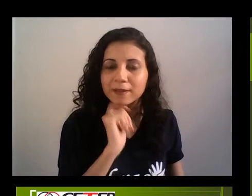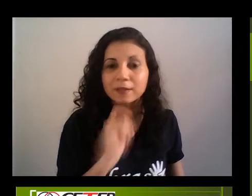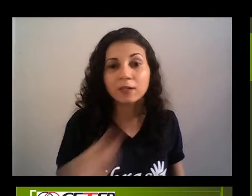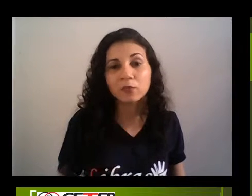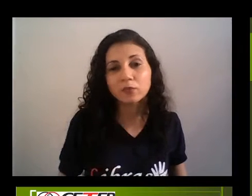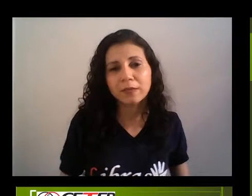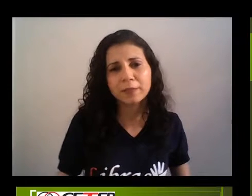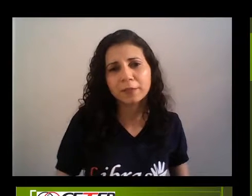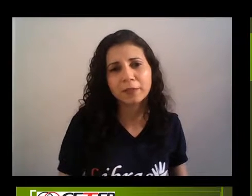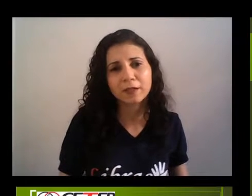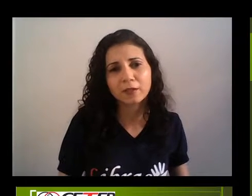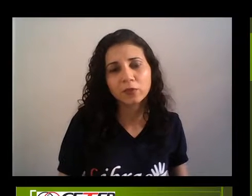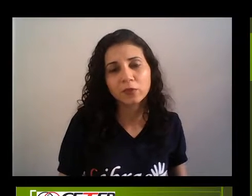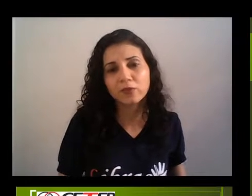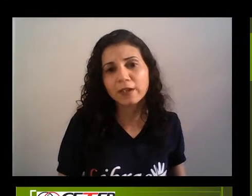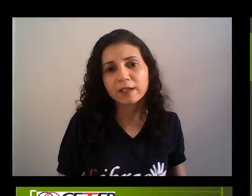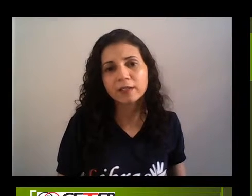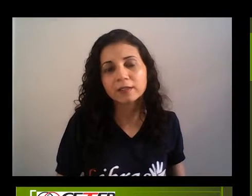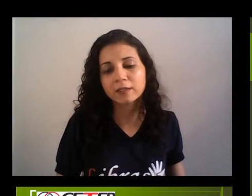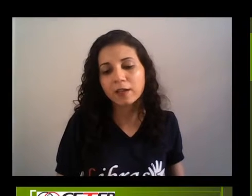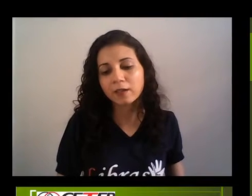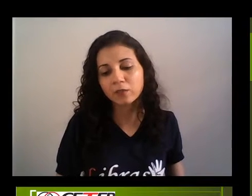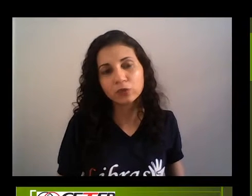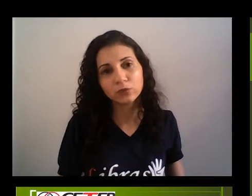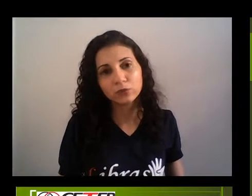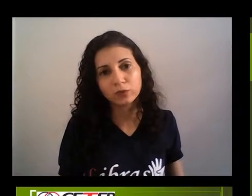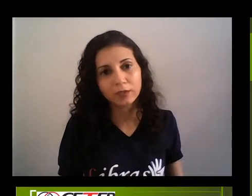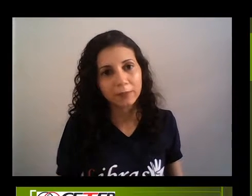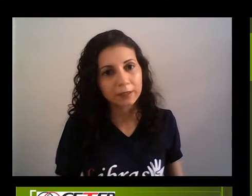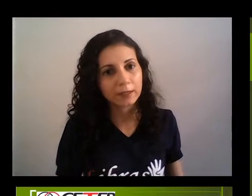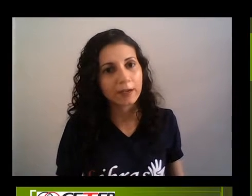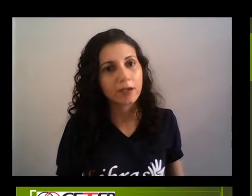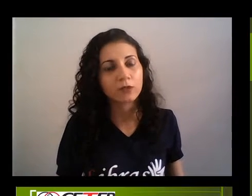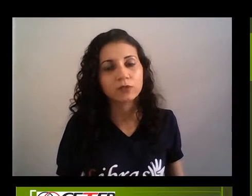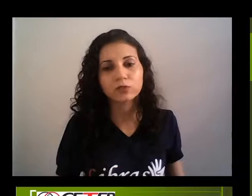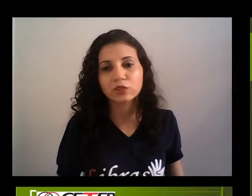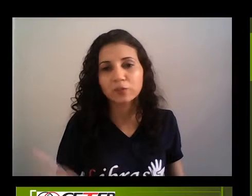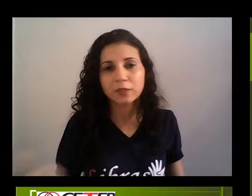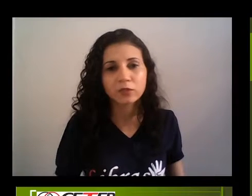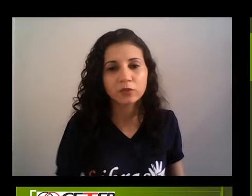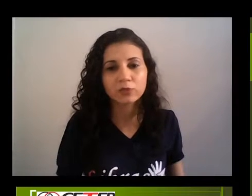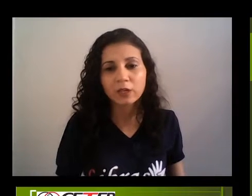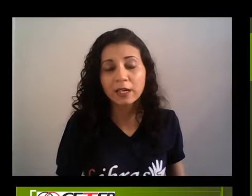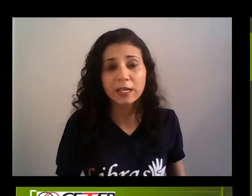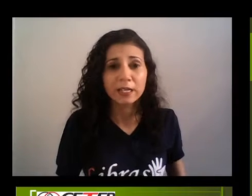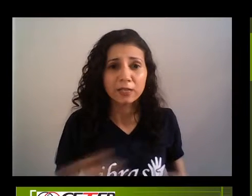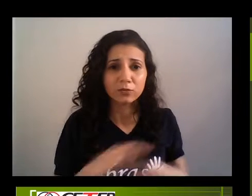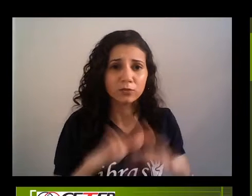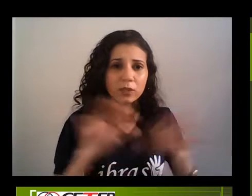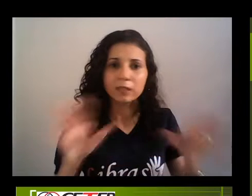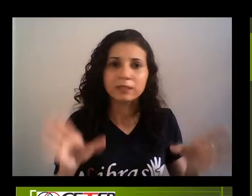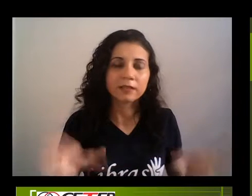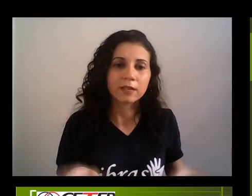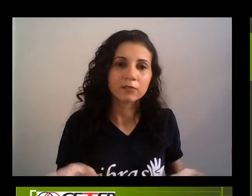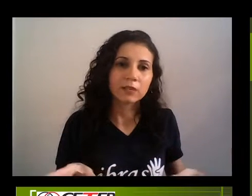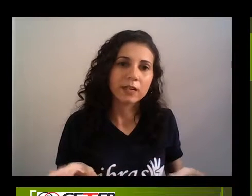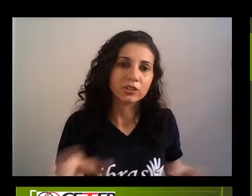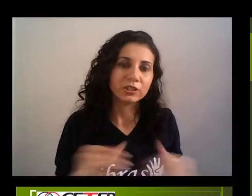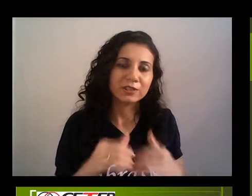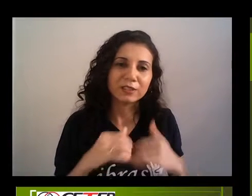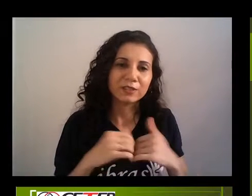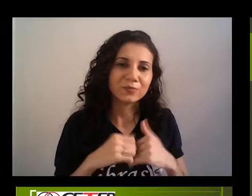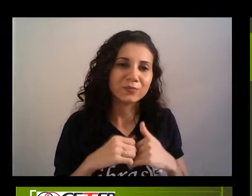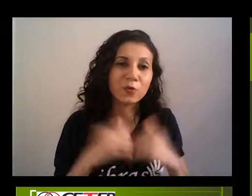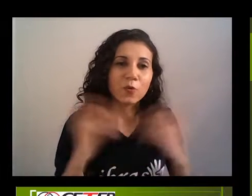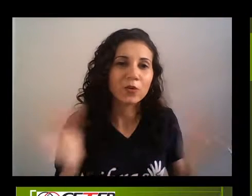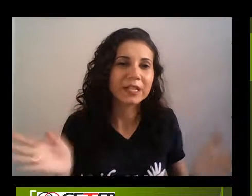mímica. Não, não é mímica. Como eu falei, tem uma estrutura gramatical, tem um sistema linguístico. É tudo organizado, tá? A gente